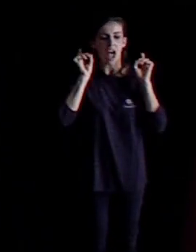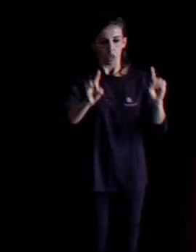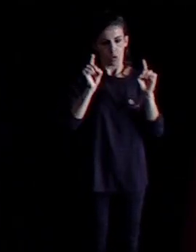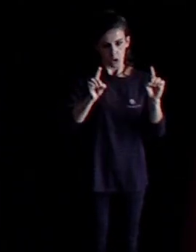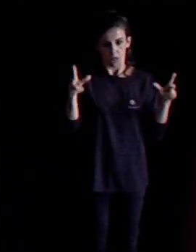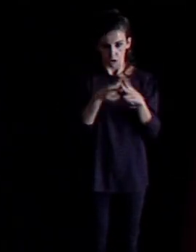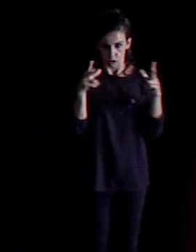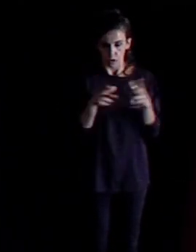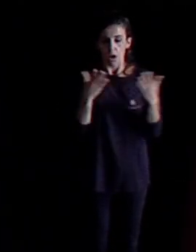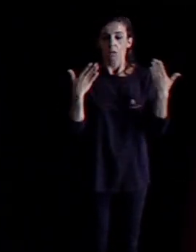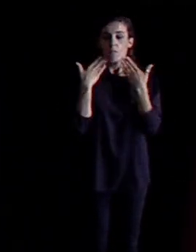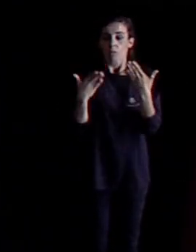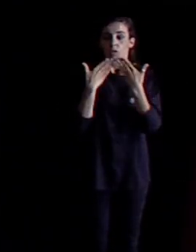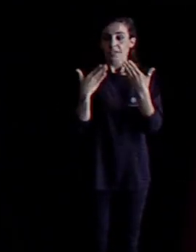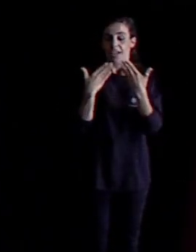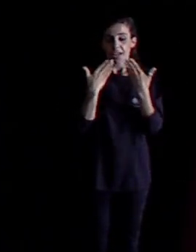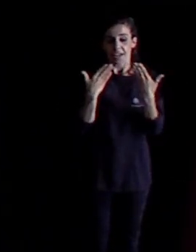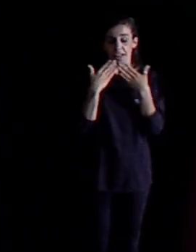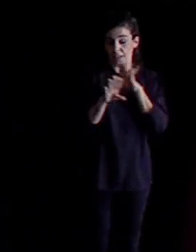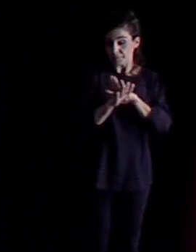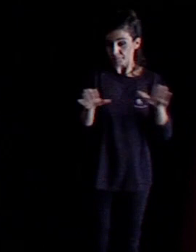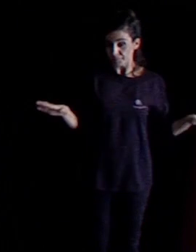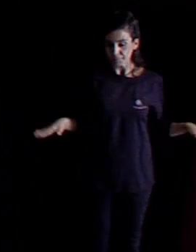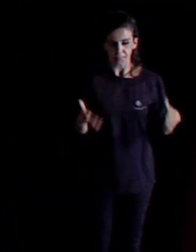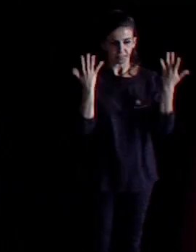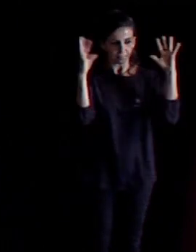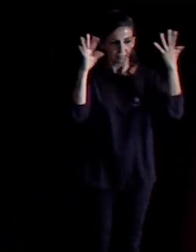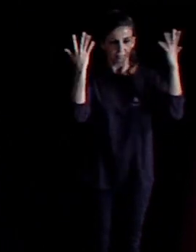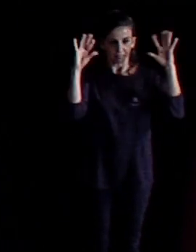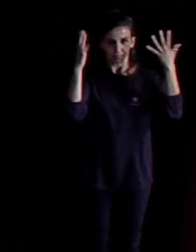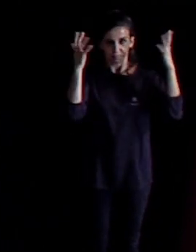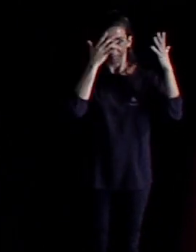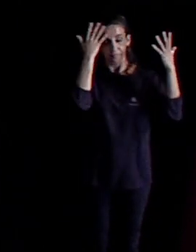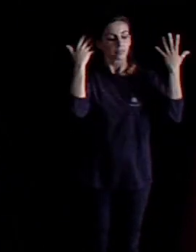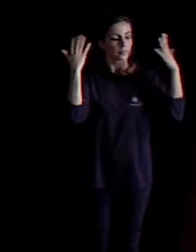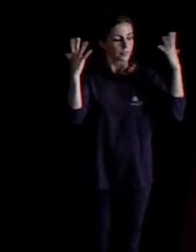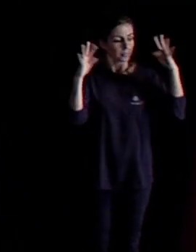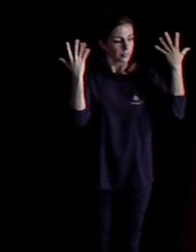y ya está.